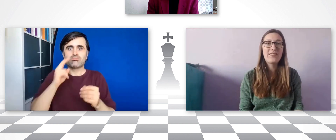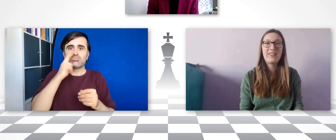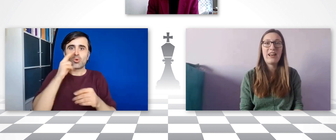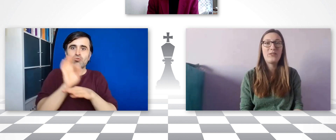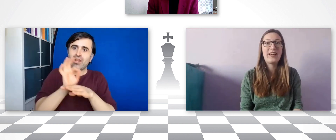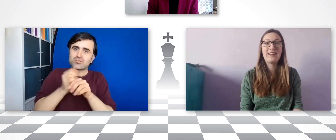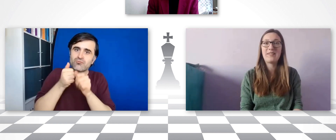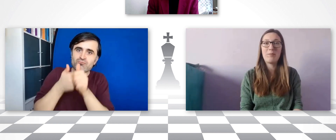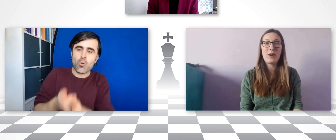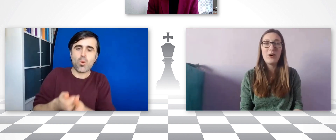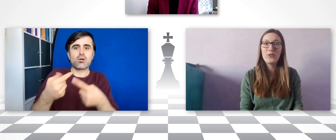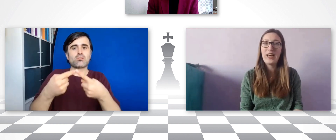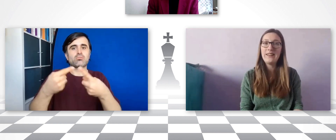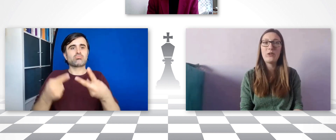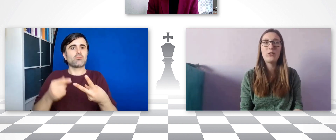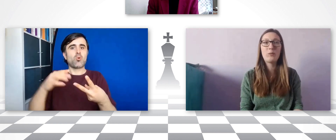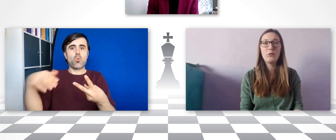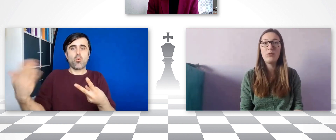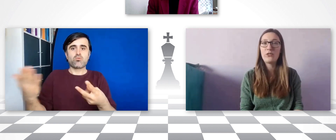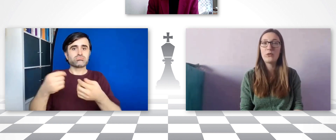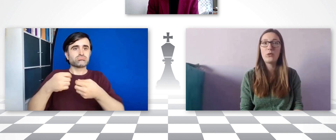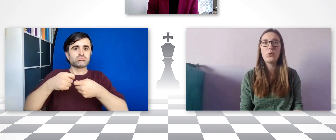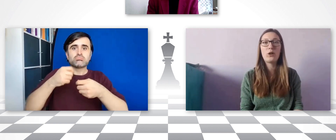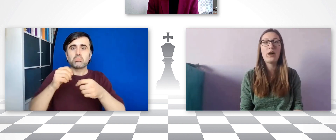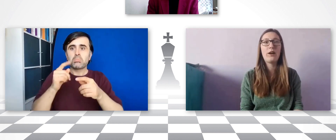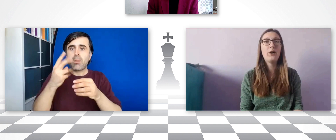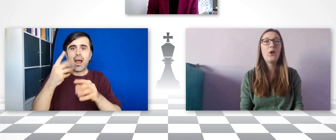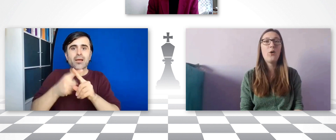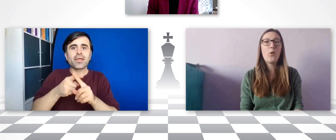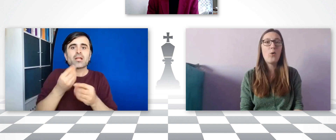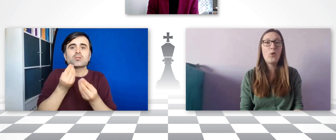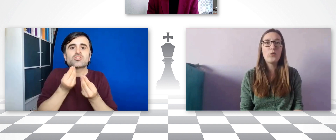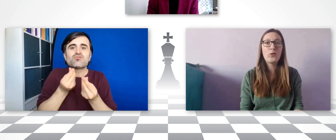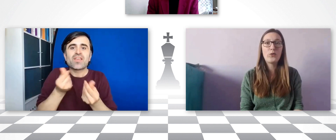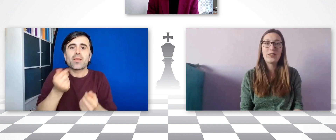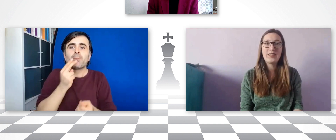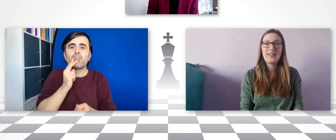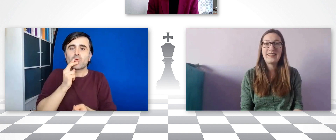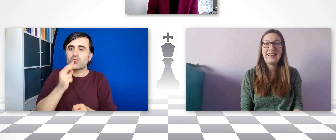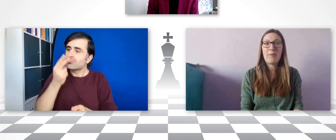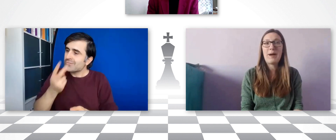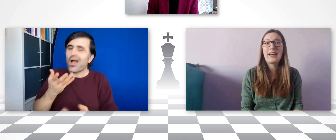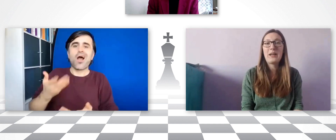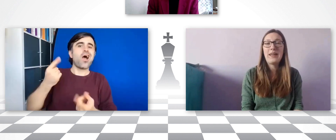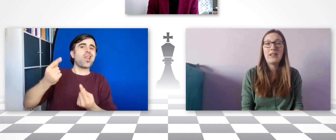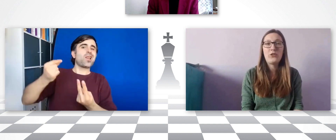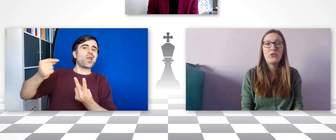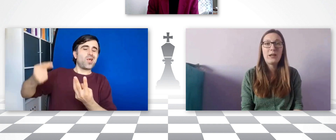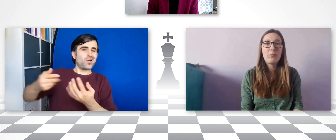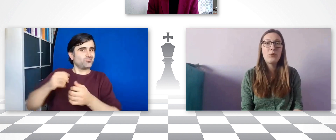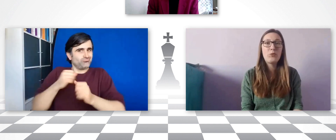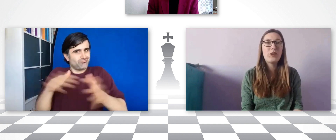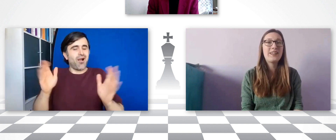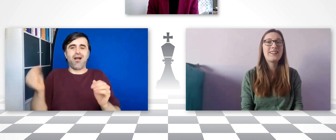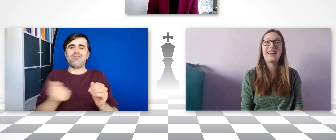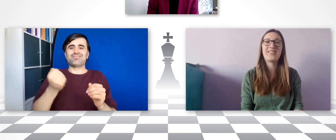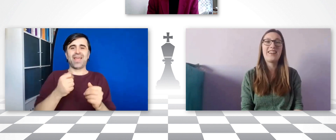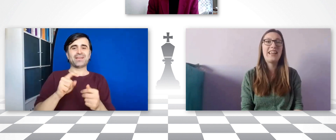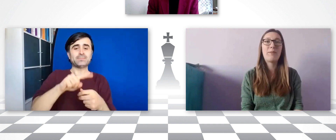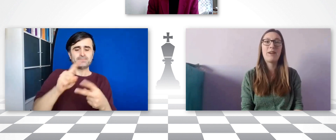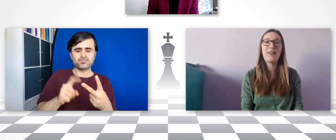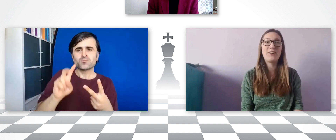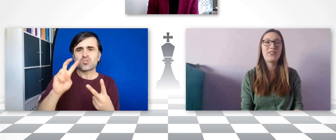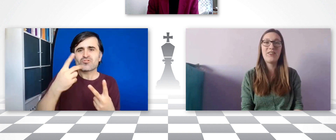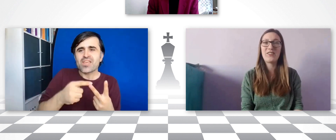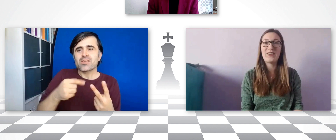ons aan te sluiten. Ja, dat mag altijd. Die kunnen proeflessen volgen. Of een paar keer een beetje de sfeer proeven. Ja, dat is